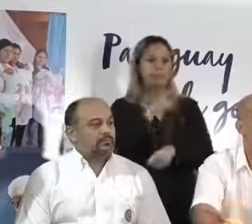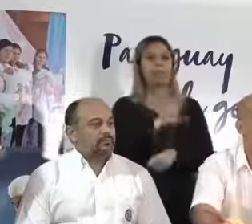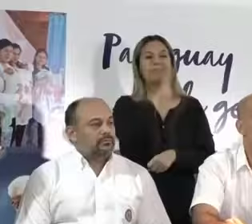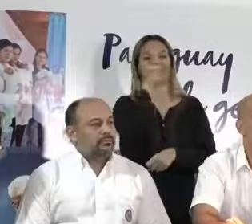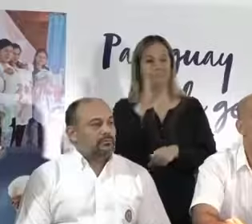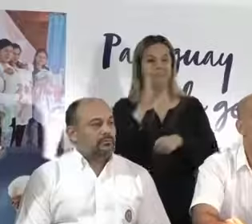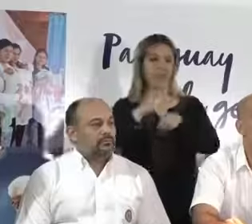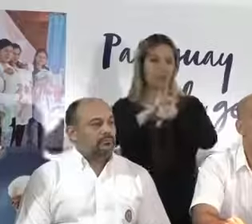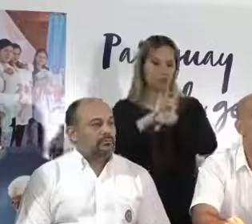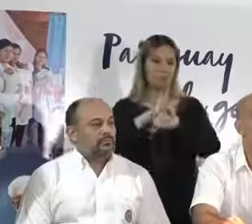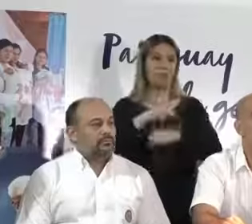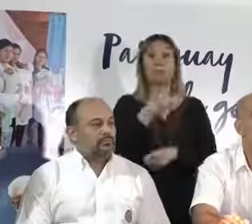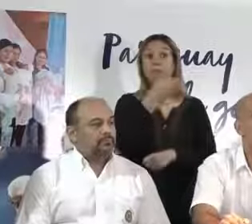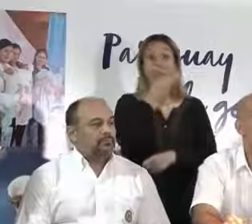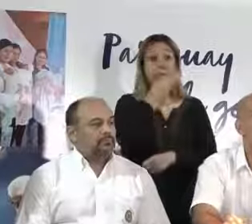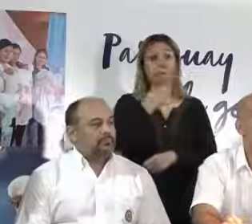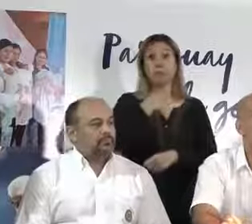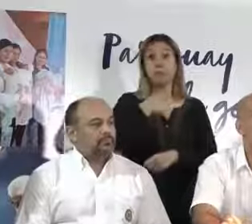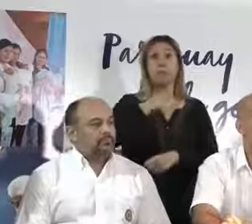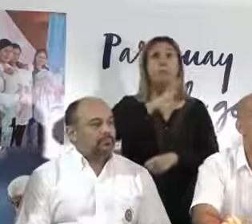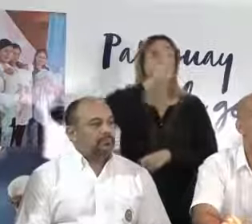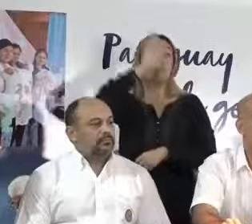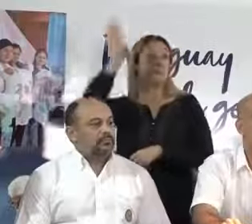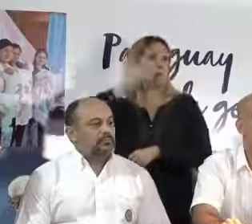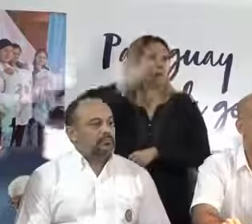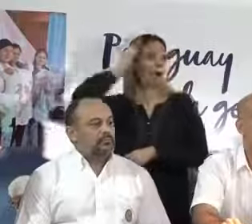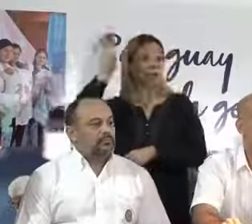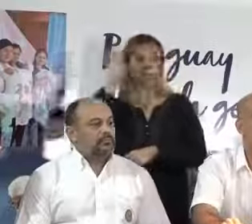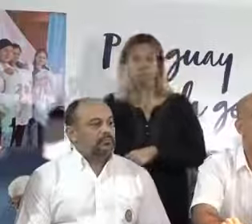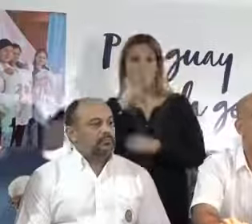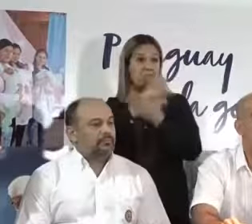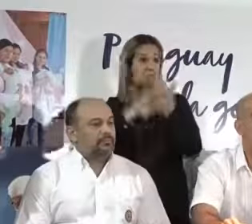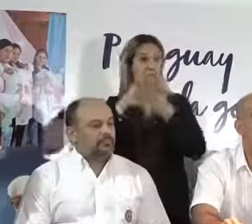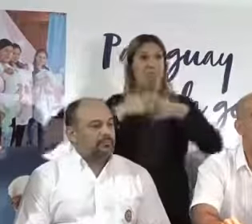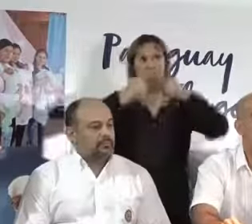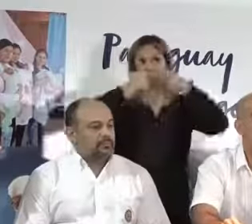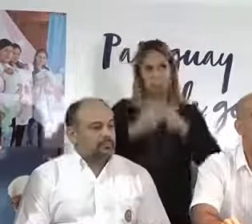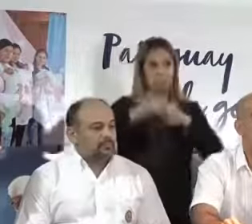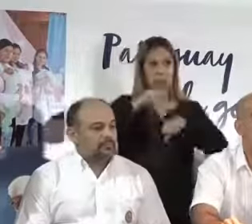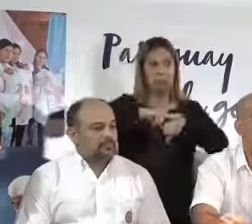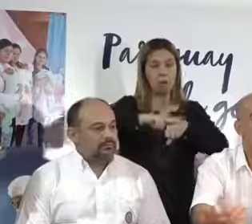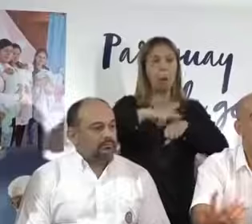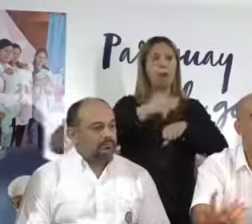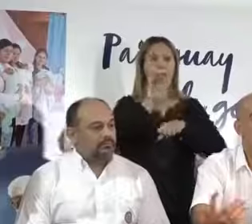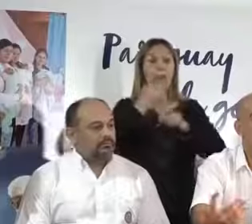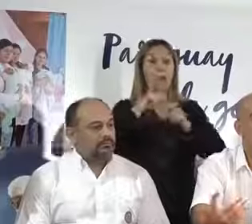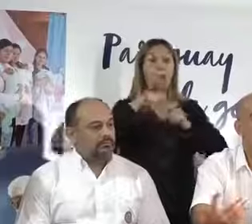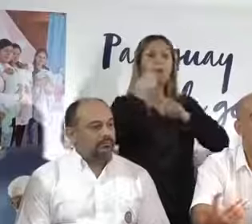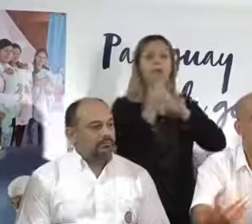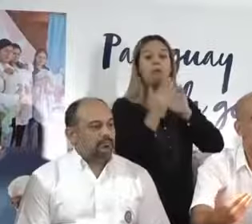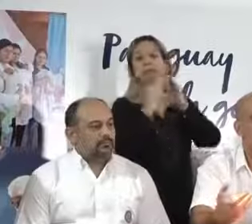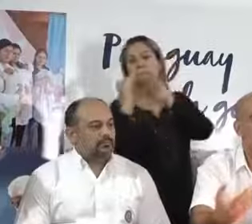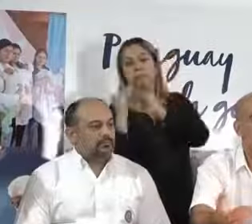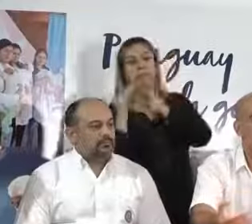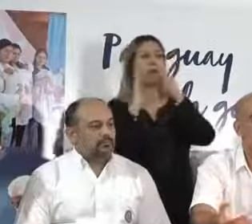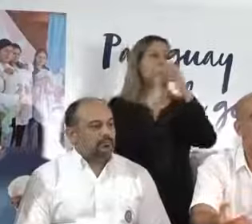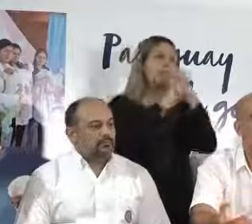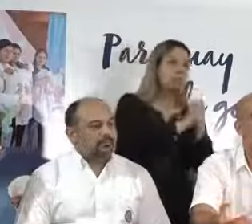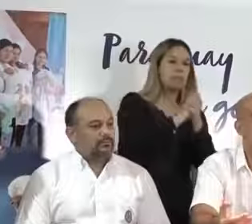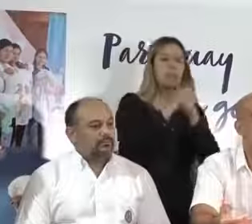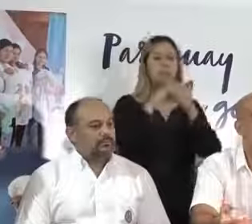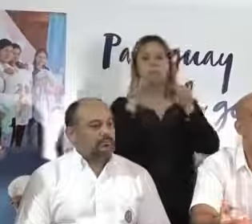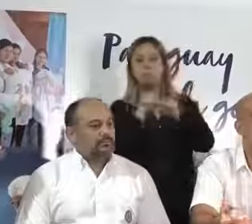caso, si no han estado en contacto con algún personal, entonces es importante que las mismas se mantengan